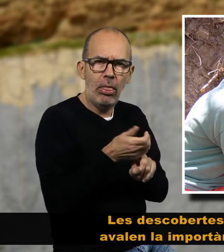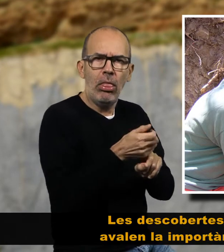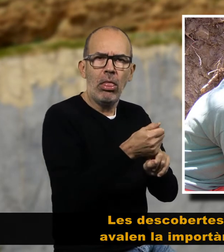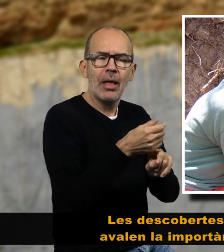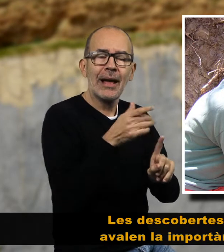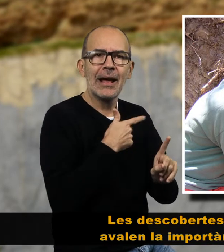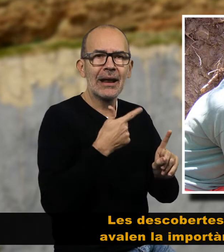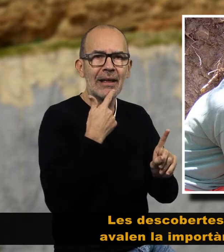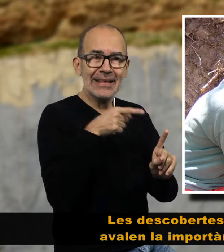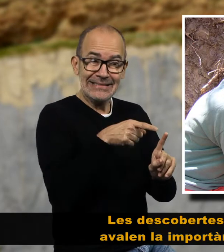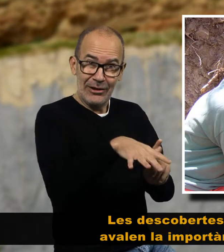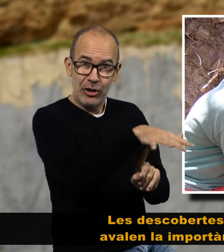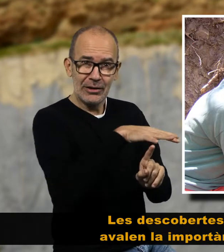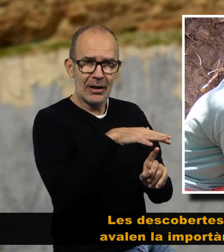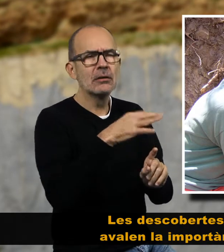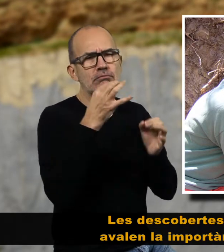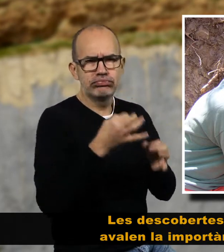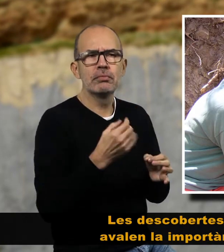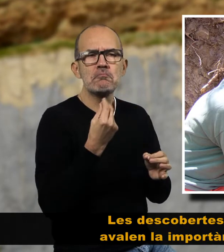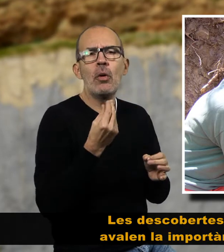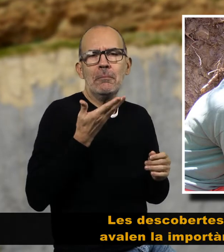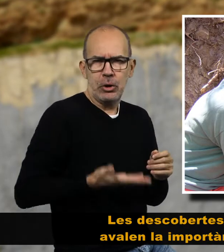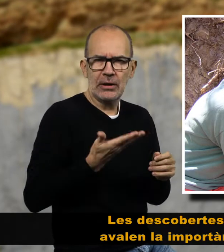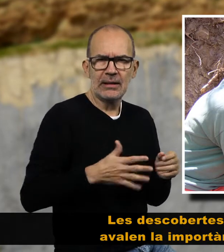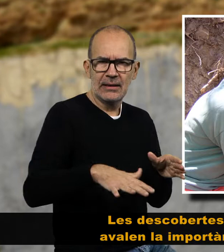Les descobertes i la investigació avalen la importància del jaciment.